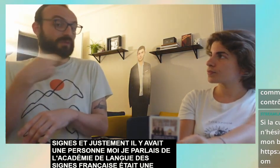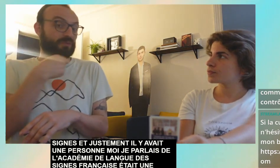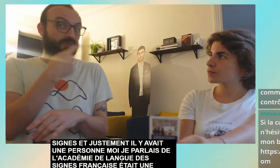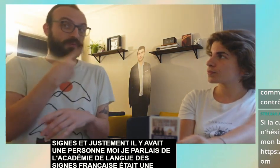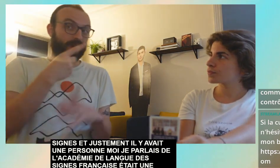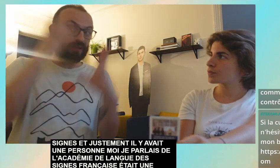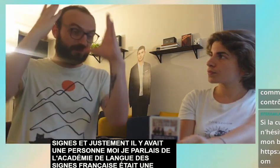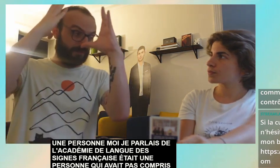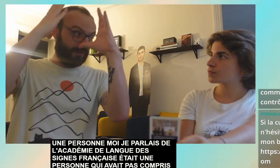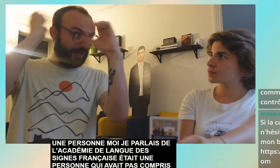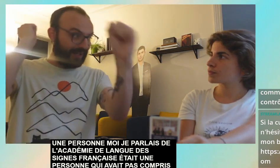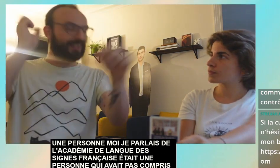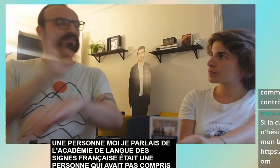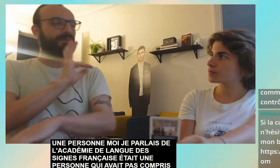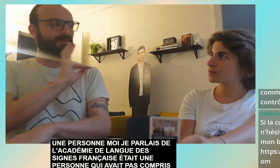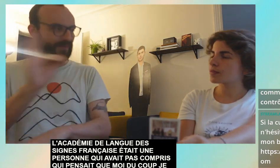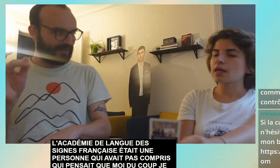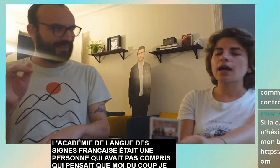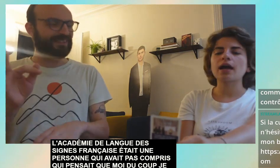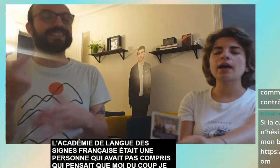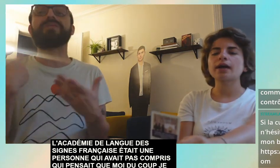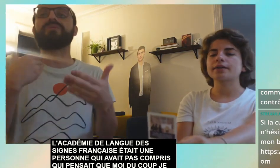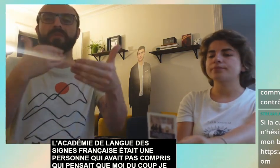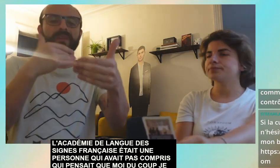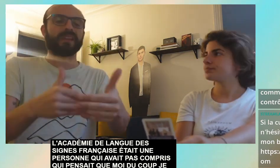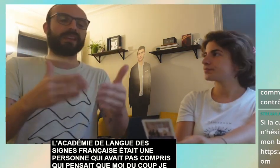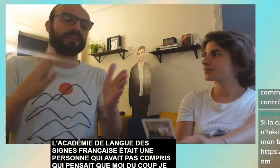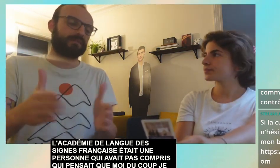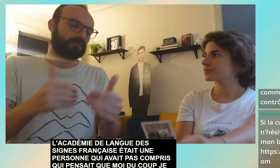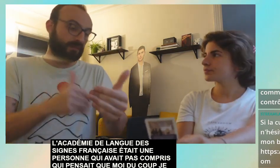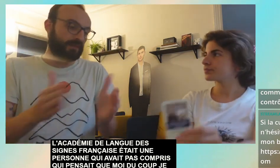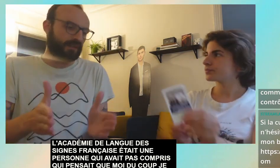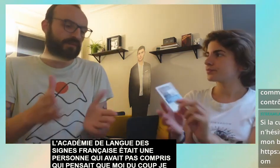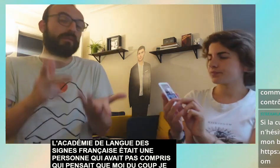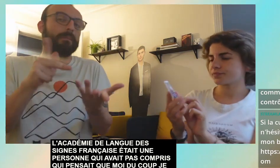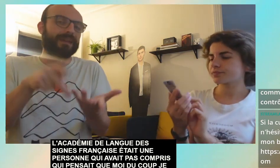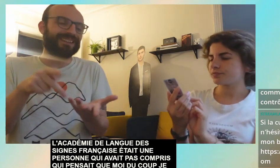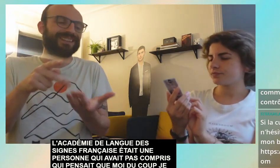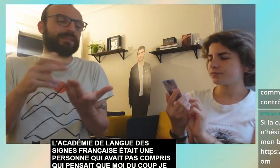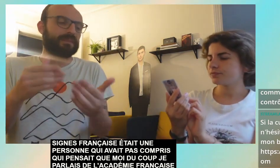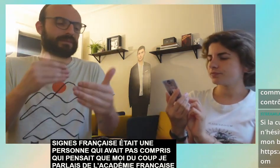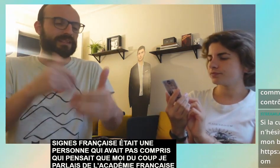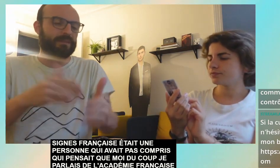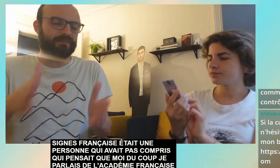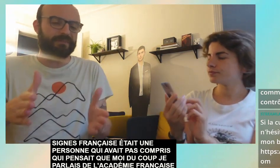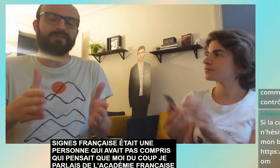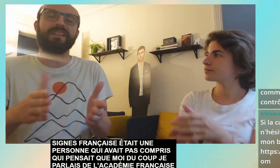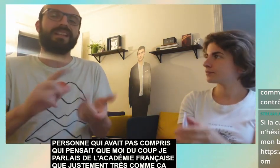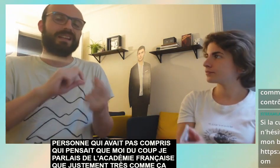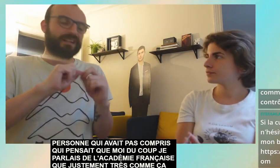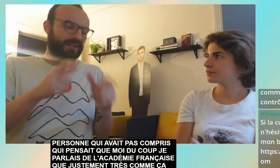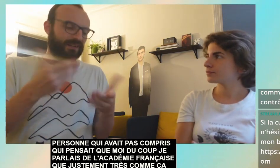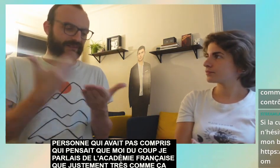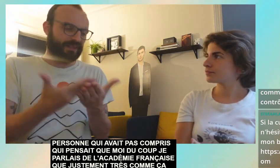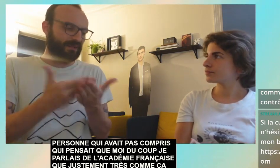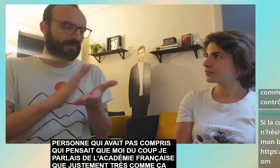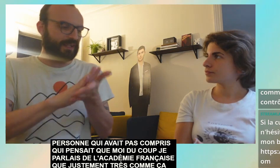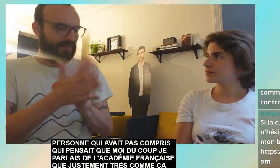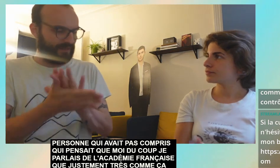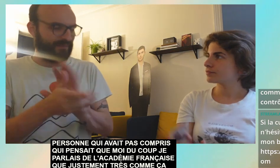moi du coup je parlais de l'Académie française, qui est Ah. justement très, comme ça on dit, bah, prescriptiviste, paf paf. La langue c'est comme ça